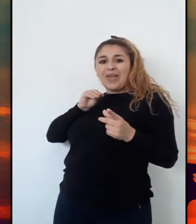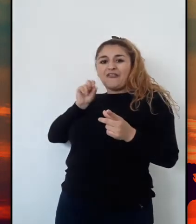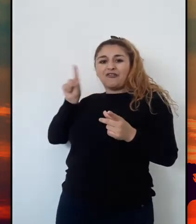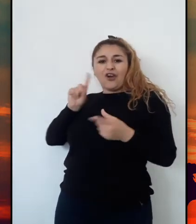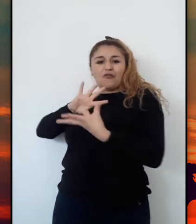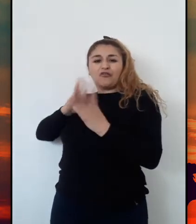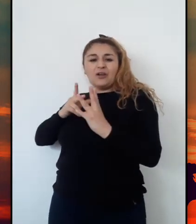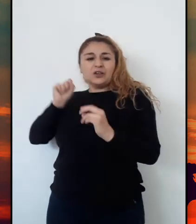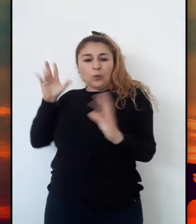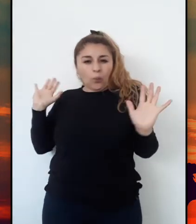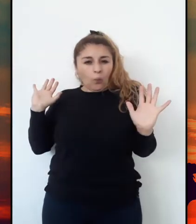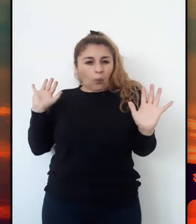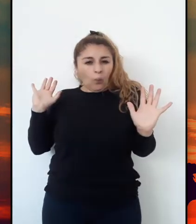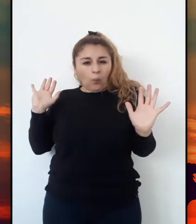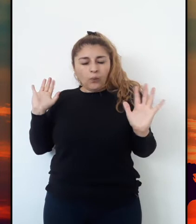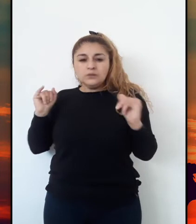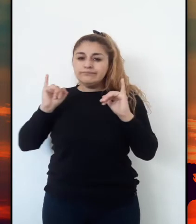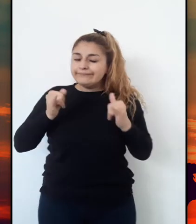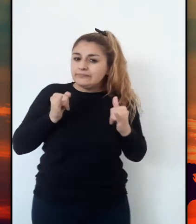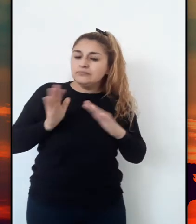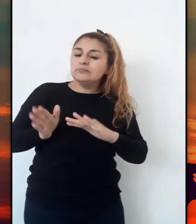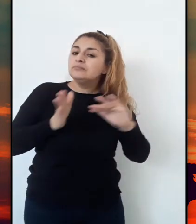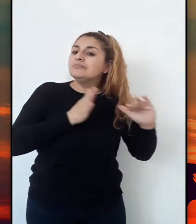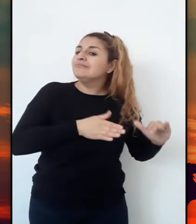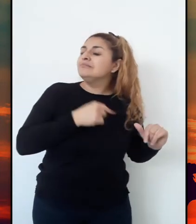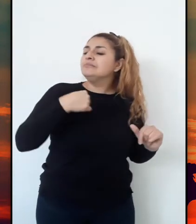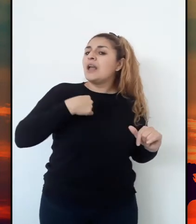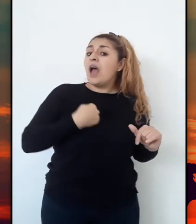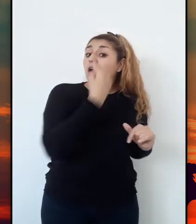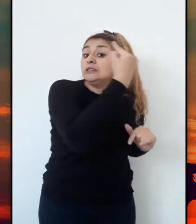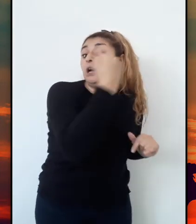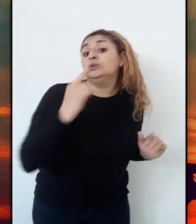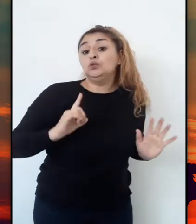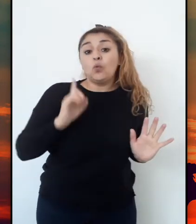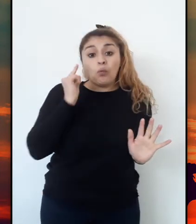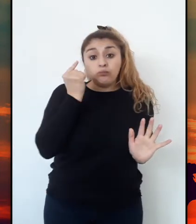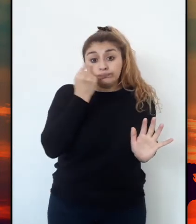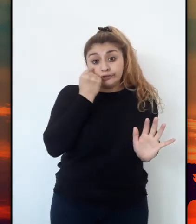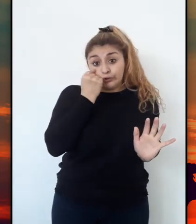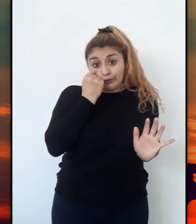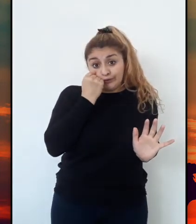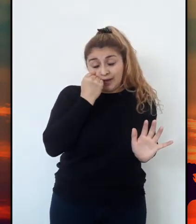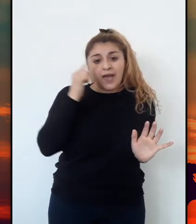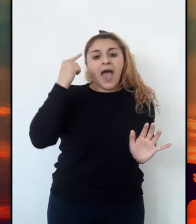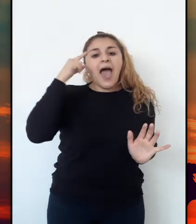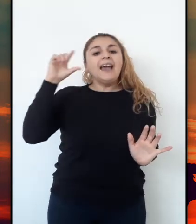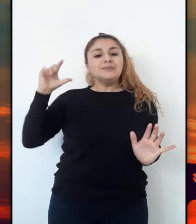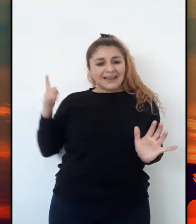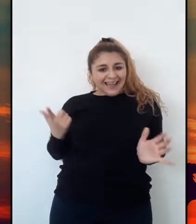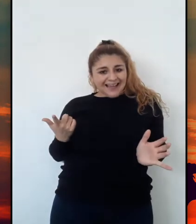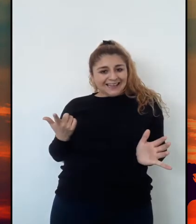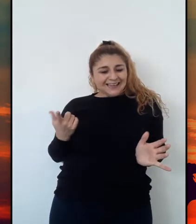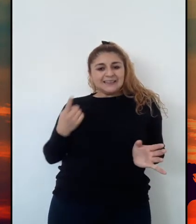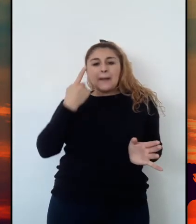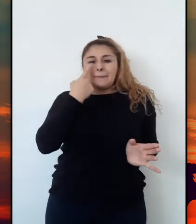a hacer esta afirmación. Et chacun de vous connaît sa propre expérience de vie. Y cada uno de